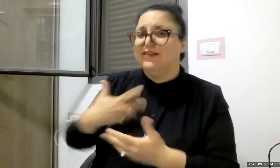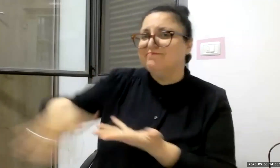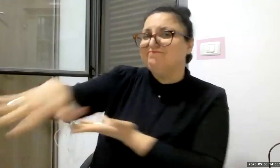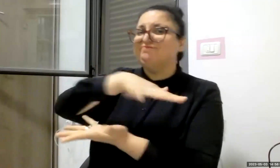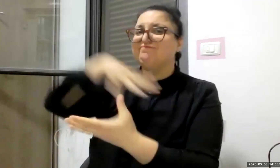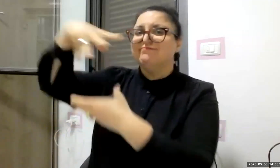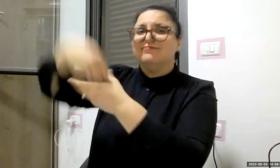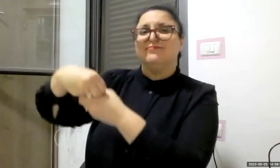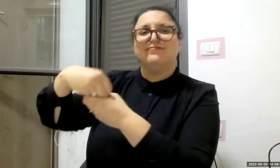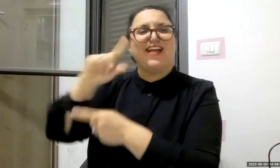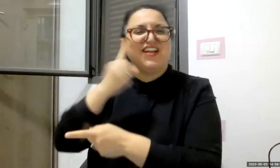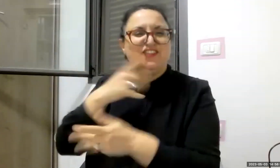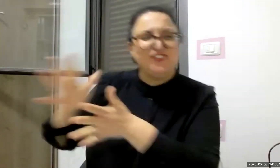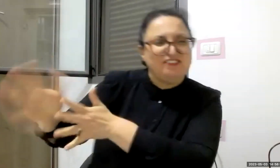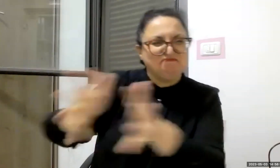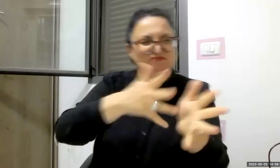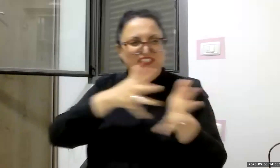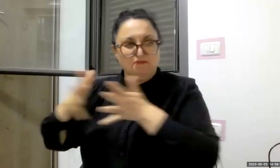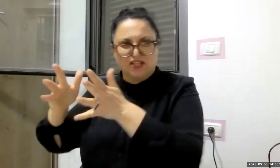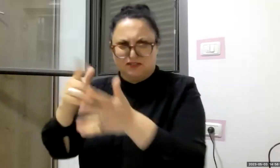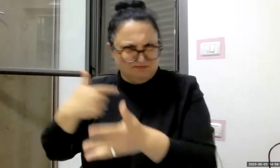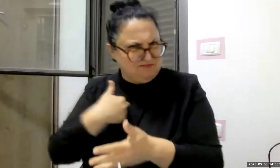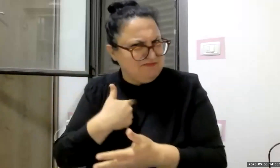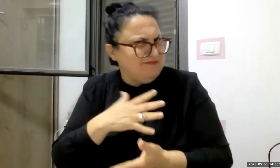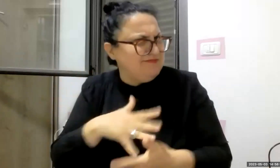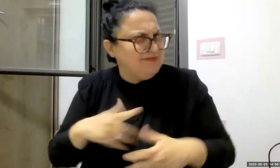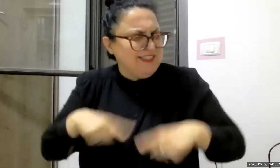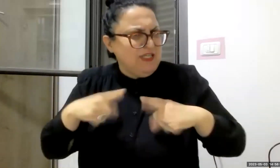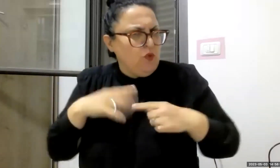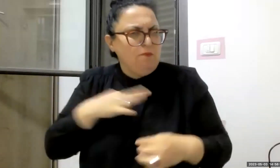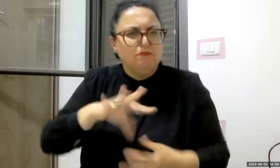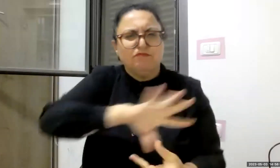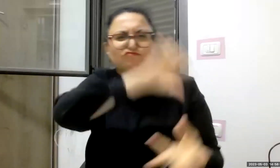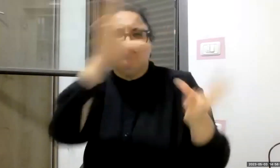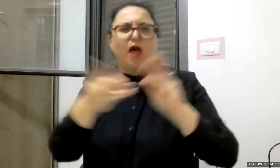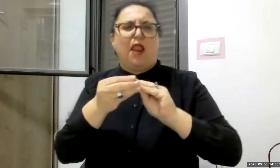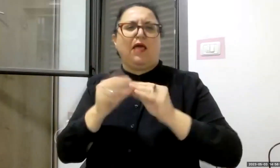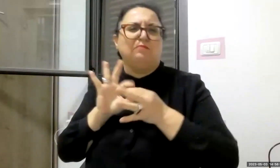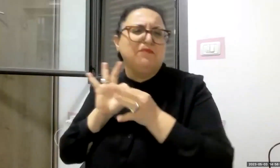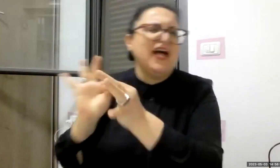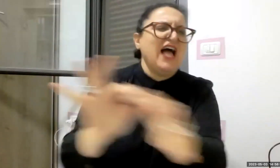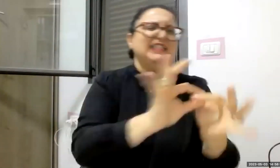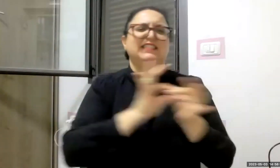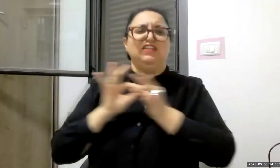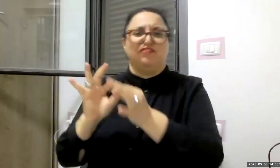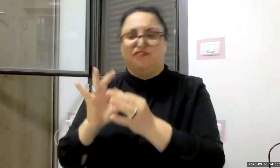או כשאני בסביבה, חרשת מסמנת, החיים שלי, ואני